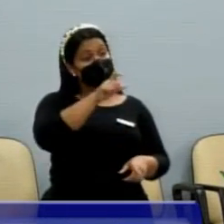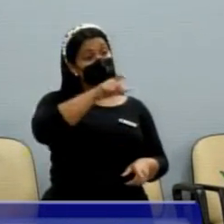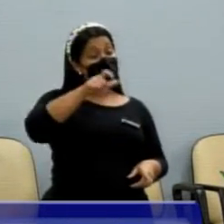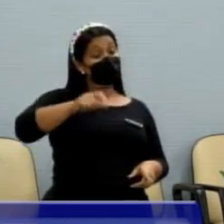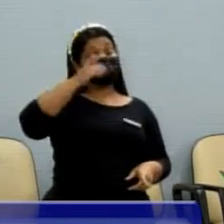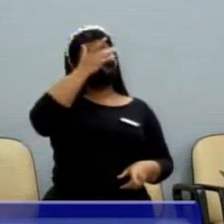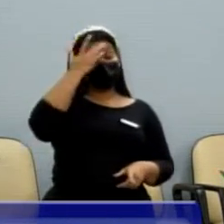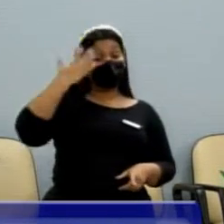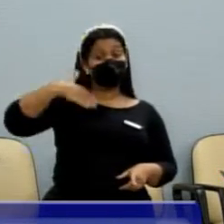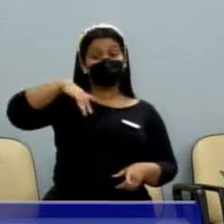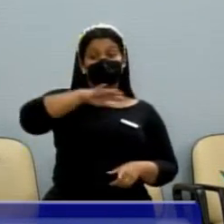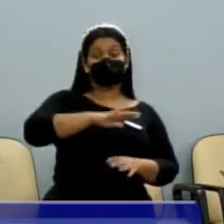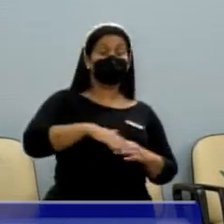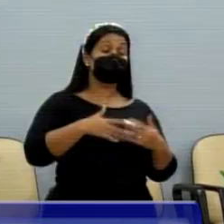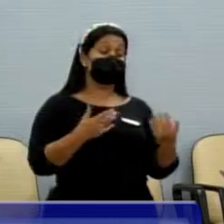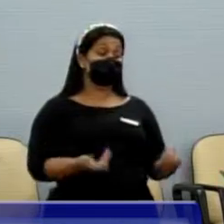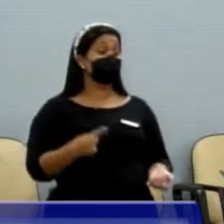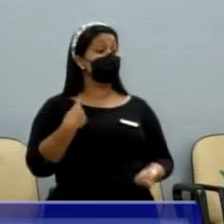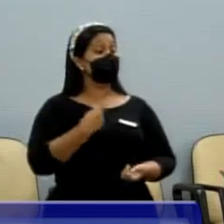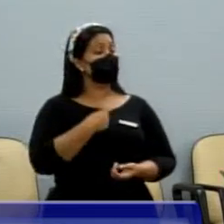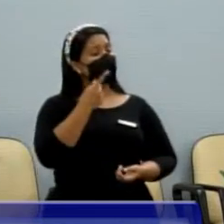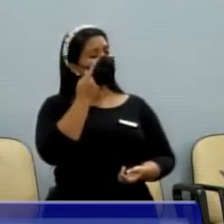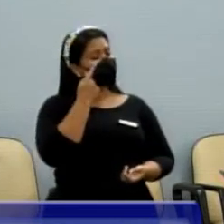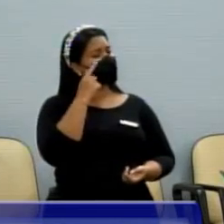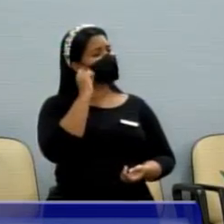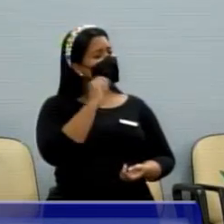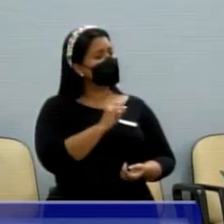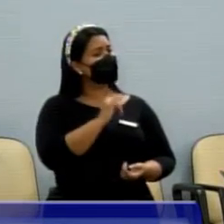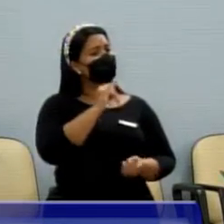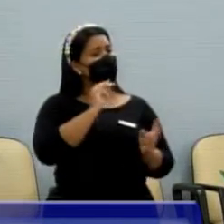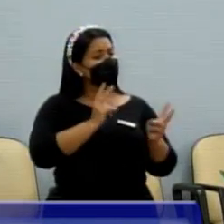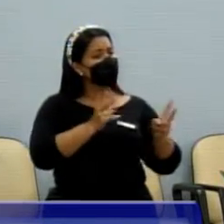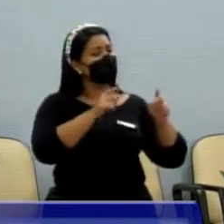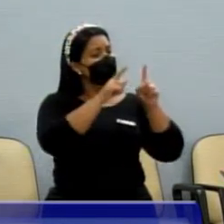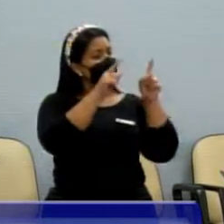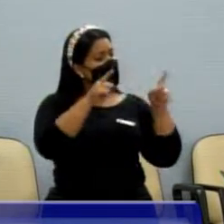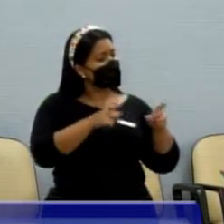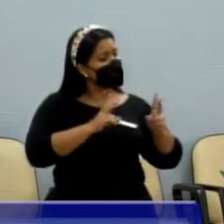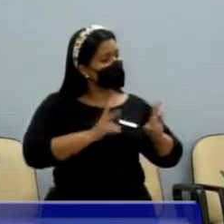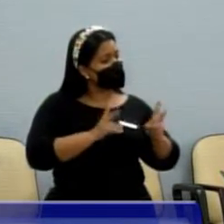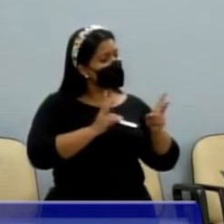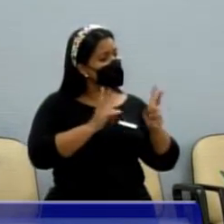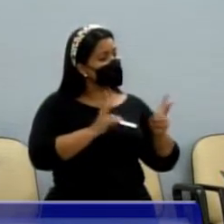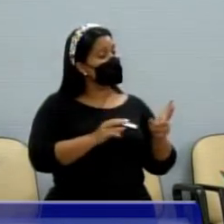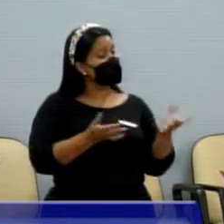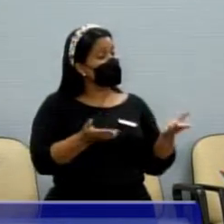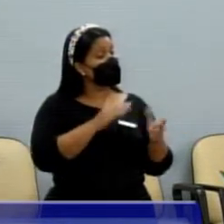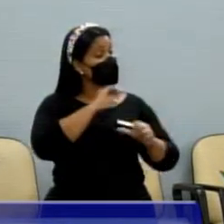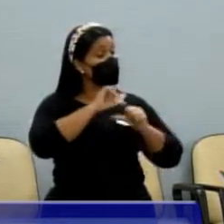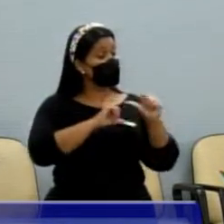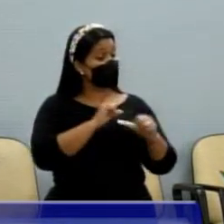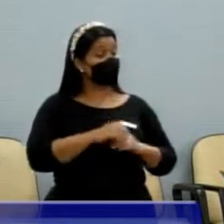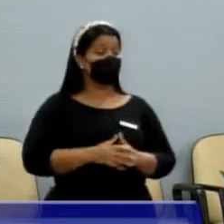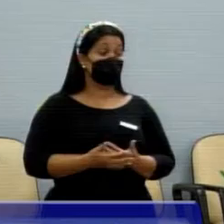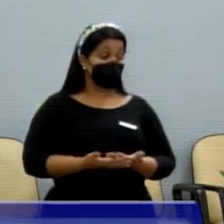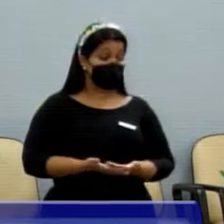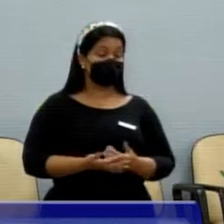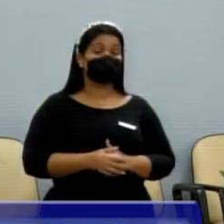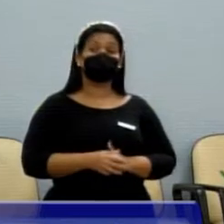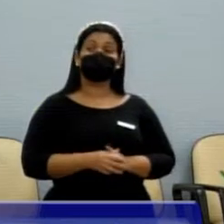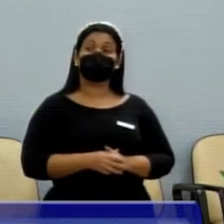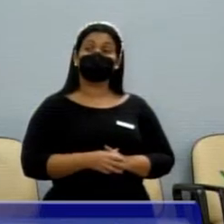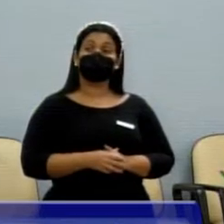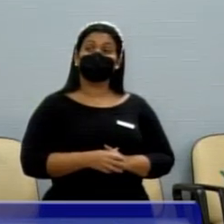pessoal é preciso interessante levantar Se o quadro de pessoal da empresa se Manteve depois da alteração porque